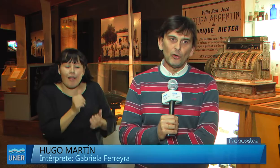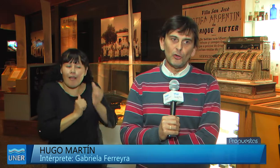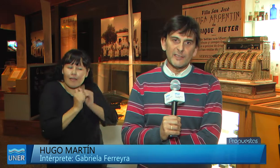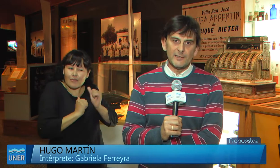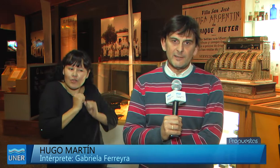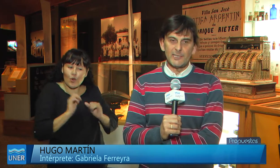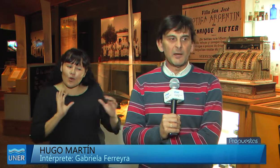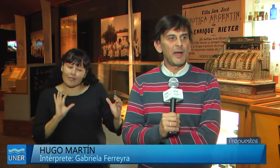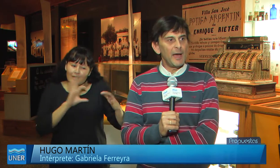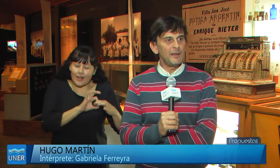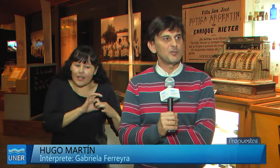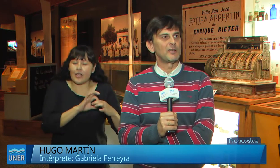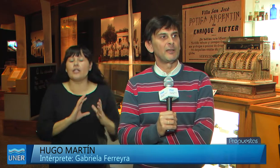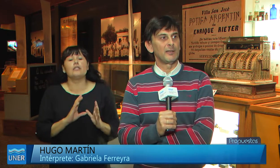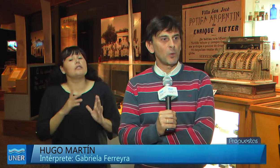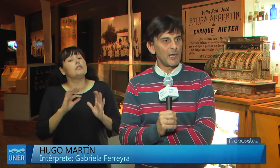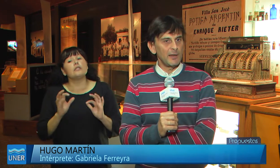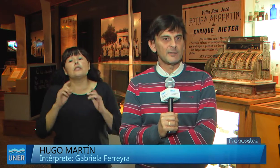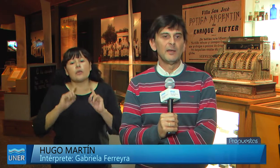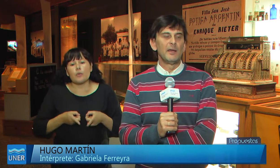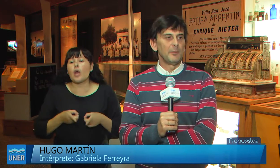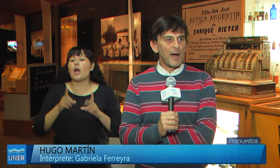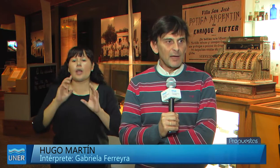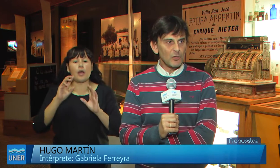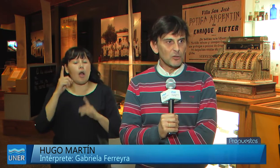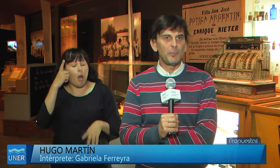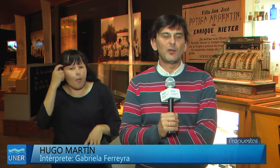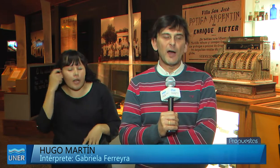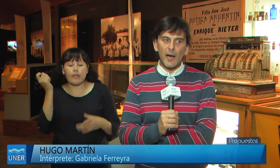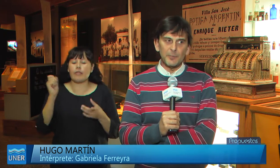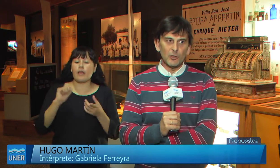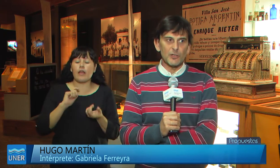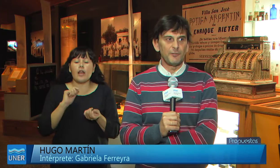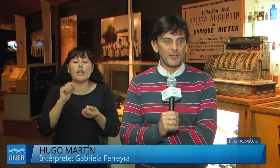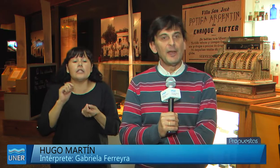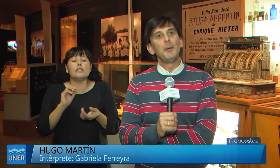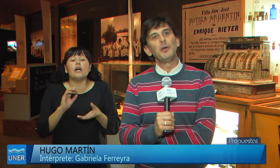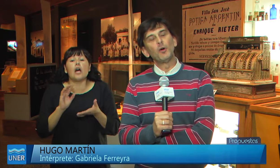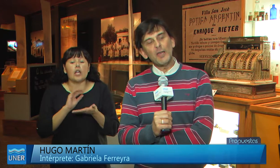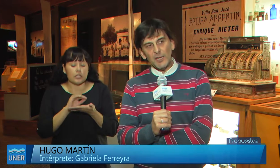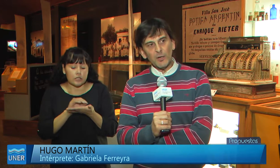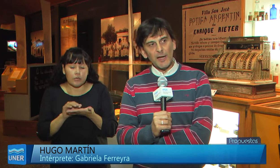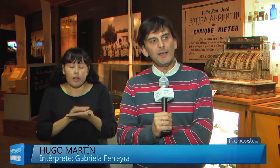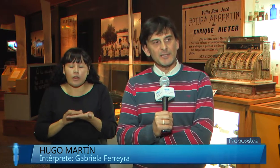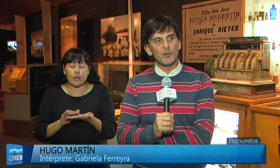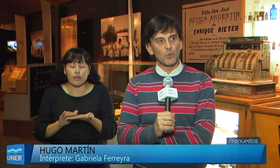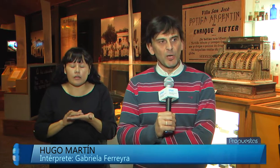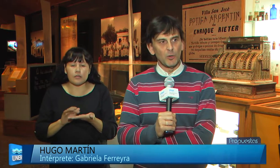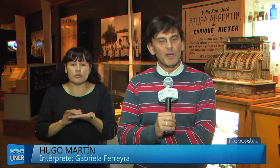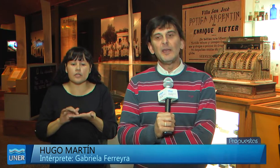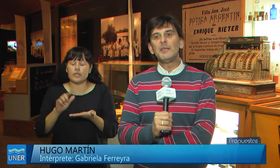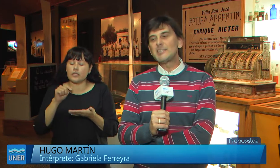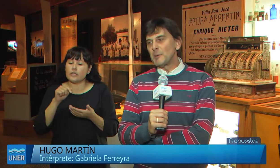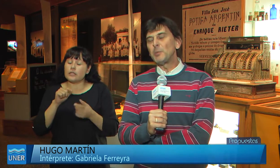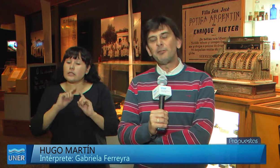todo lo que es el sistema Braille, sillones de ruedas, baños, planos hápticos, en fin. Pero esto acá es algo